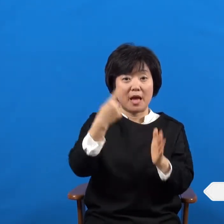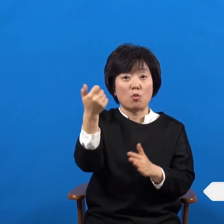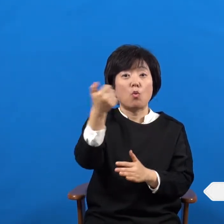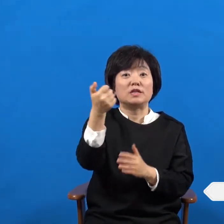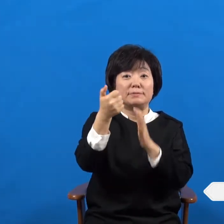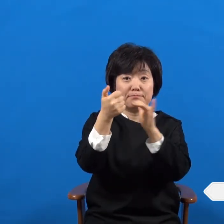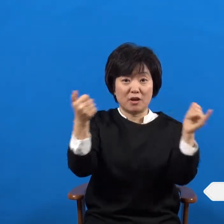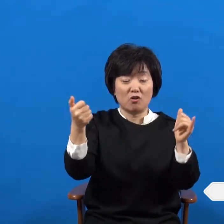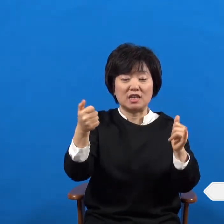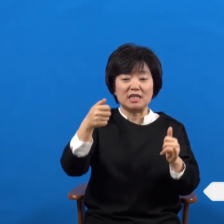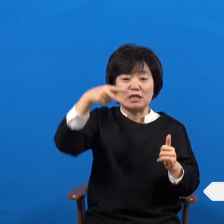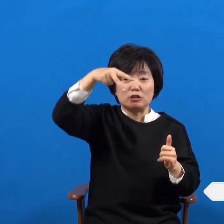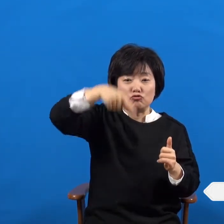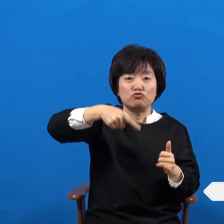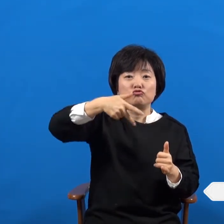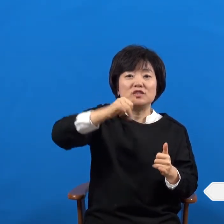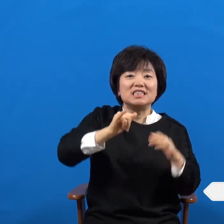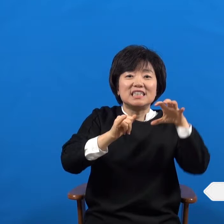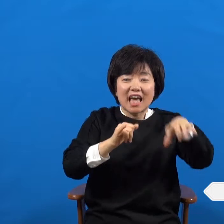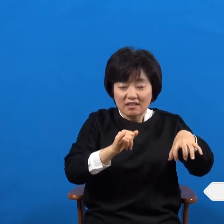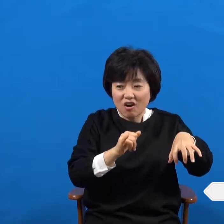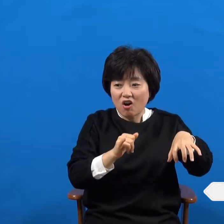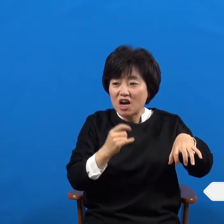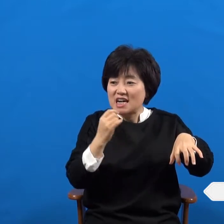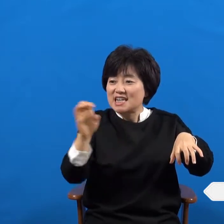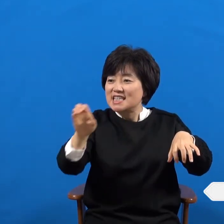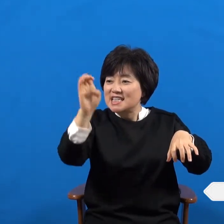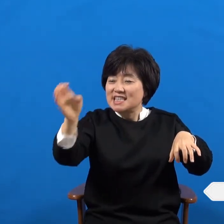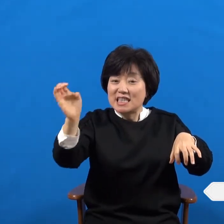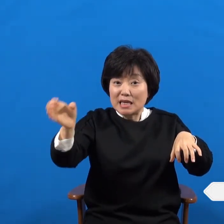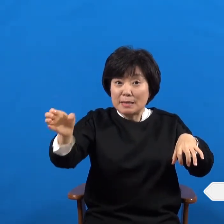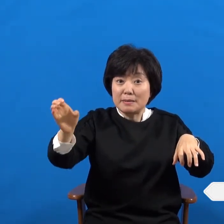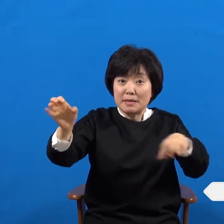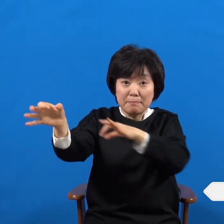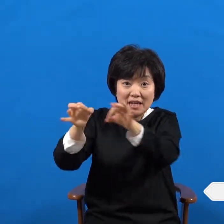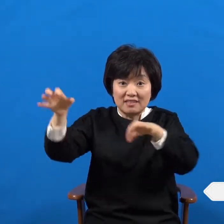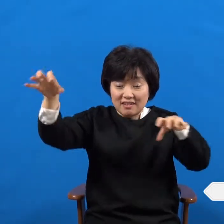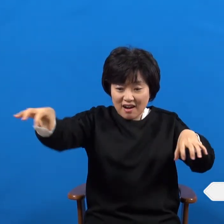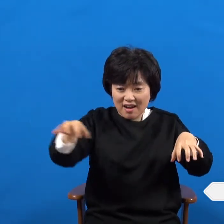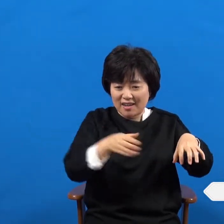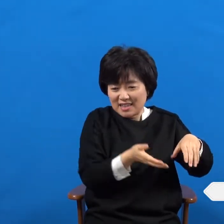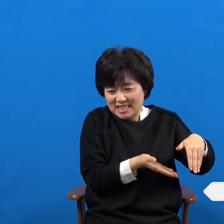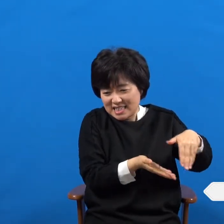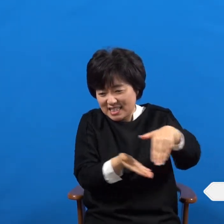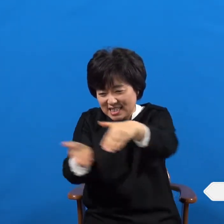청년들이 수지에서 이마트까지 가는 길들을 눈을 다 치웠어요.